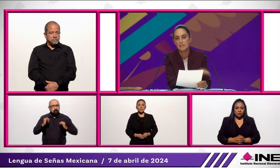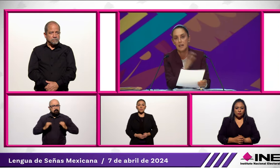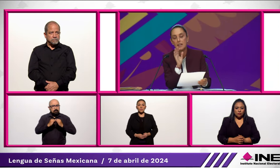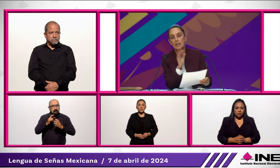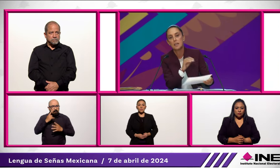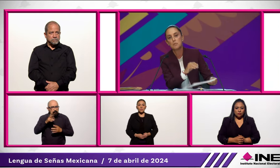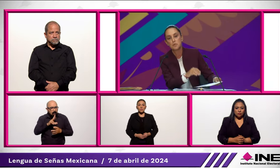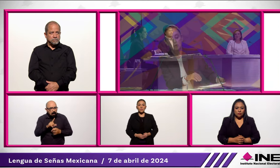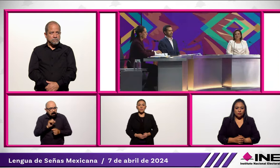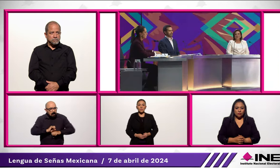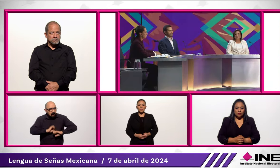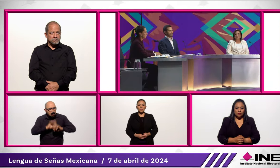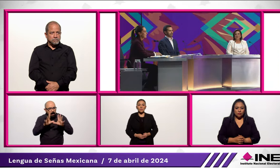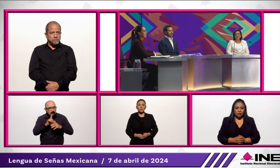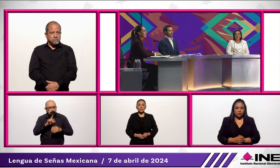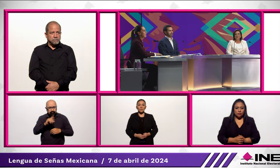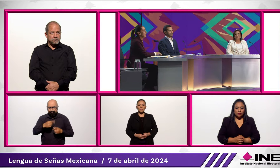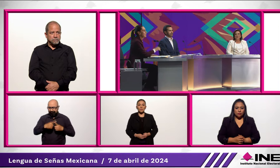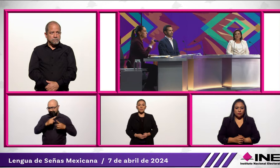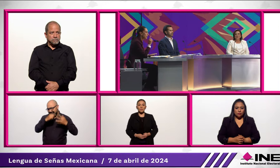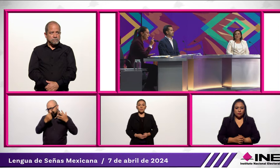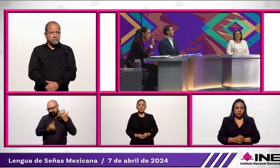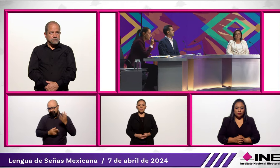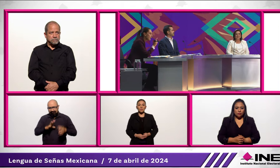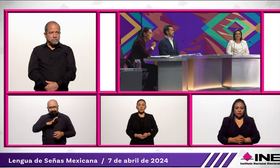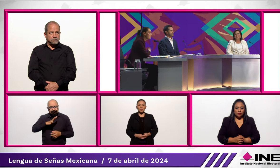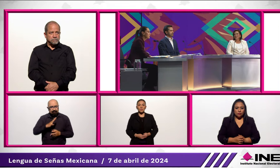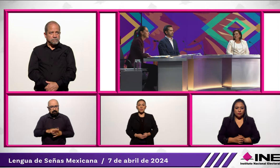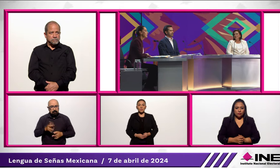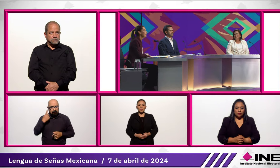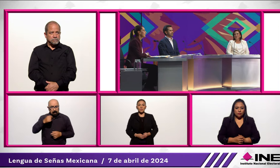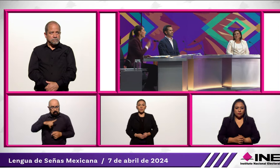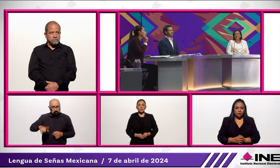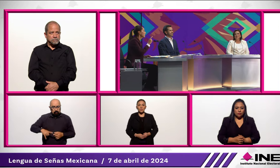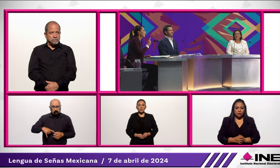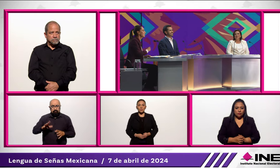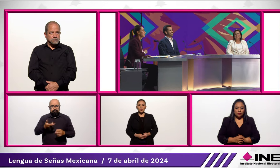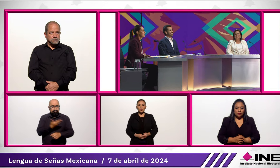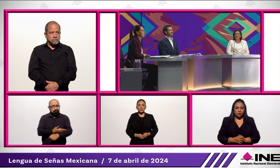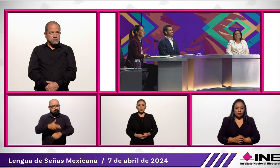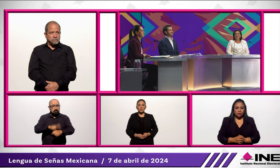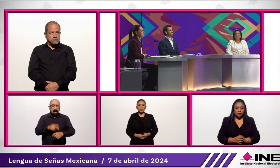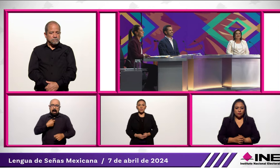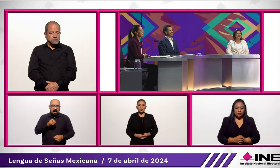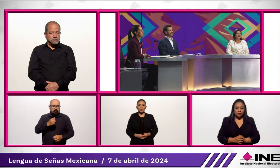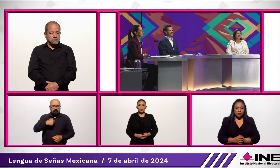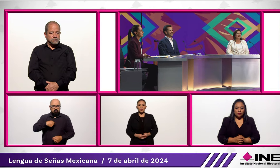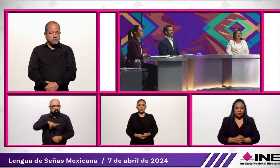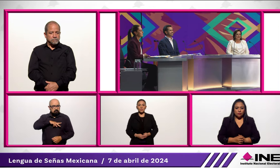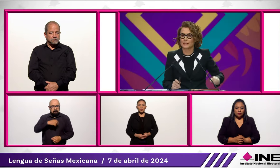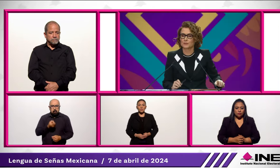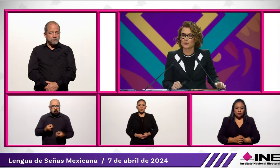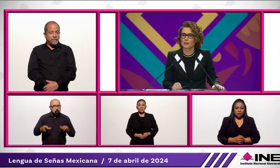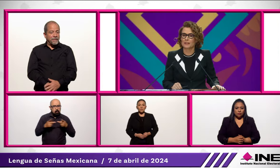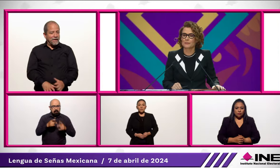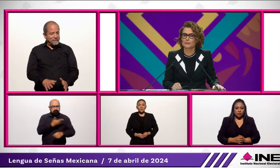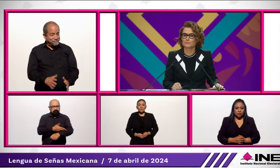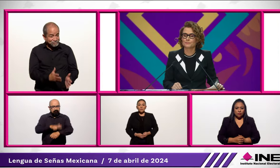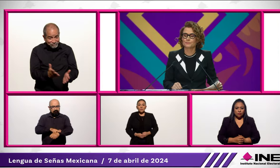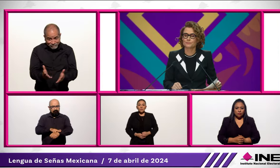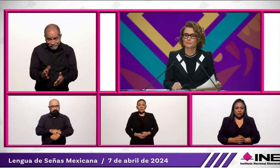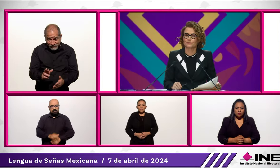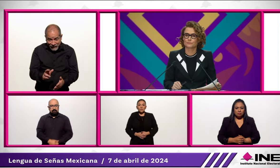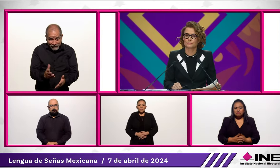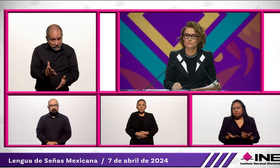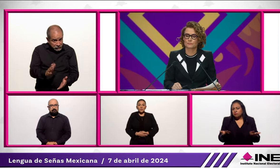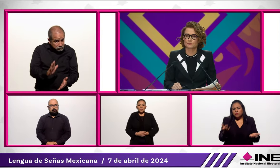de Transparencia y muchos otros más. Para gobernar con honestidad hay que ser honesta. Candidata Xochitl Gálvez pidió la palabra.